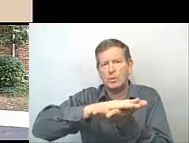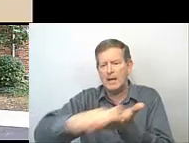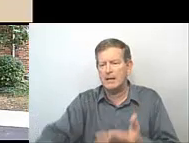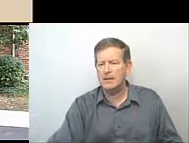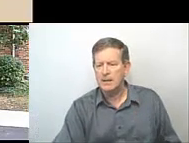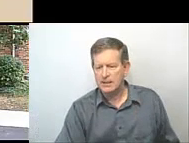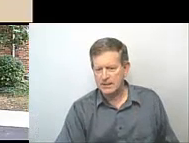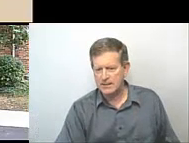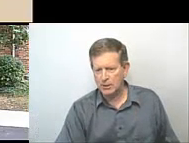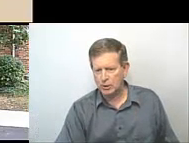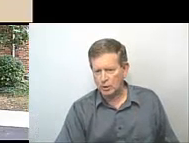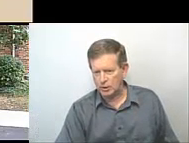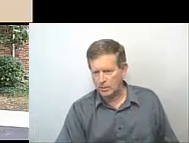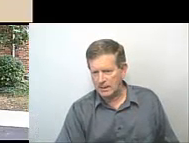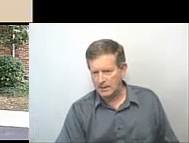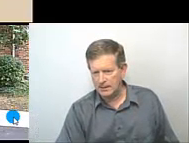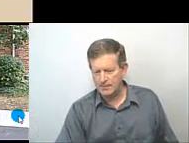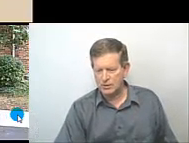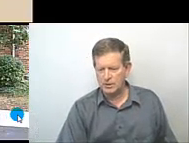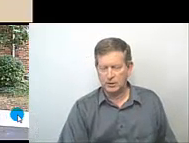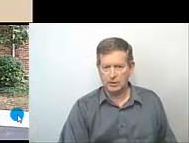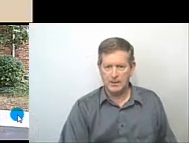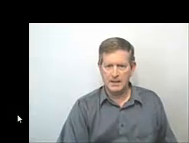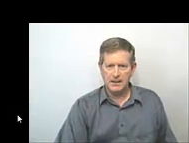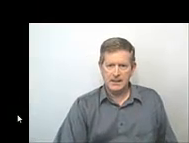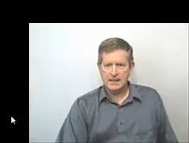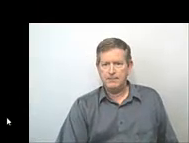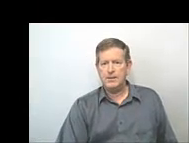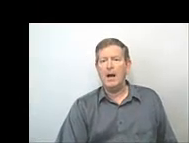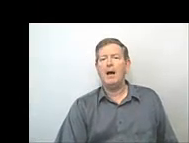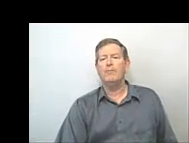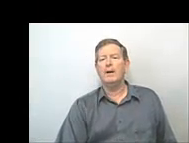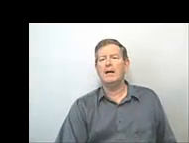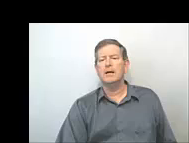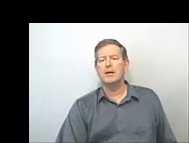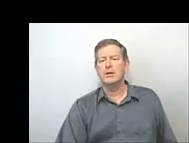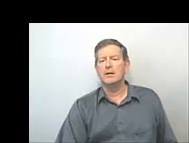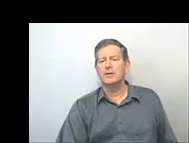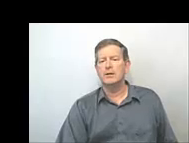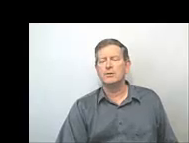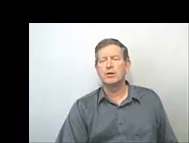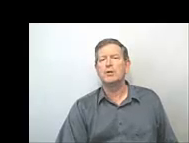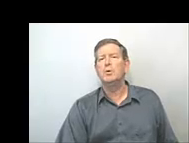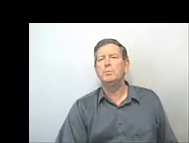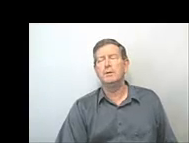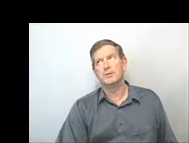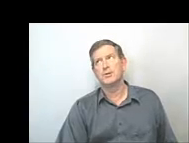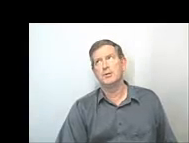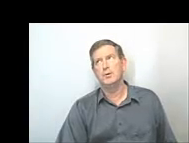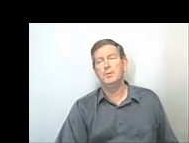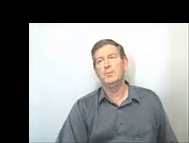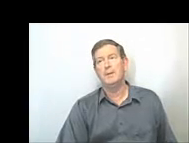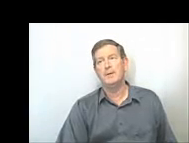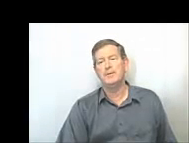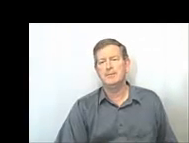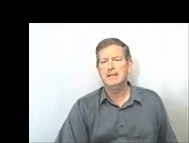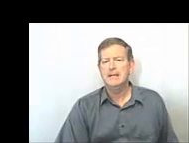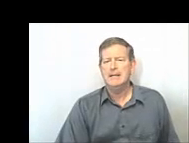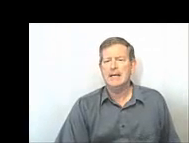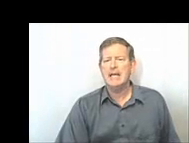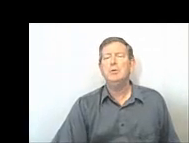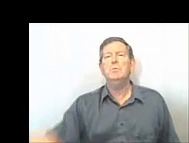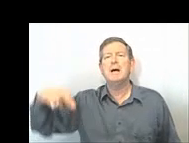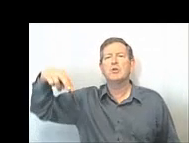le trottoir. Ça, c'est le trottoir. Il marche sur le trottoir. Et puis, ah, voilà un jeune couple, moi et ma